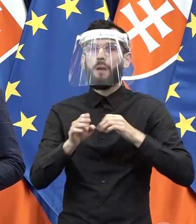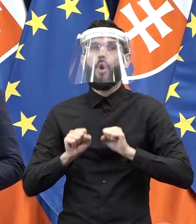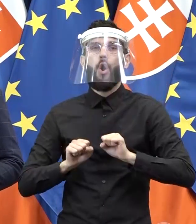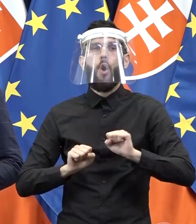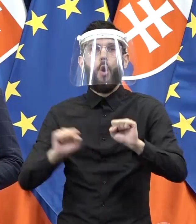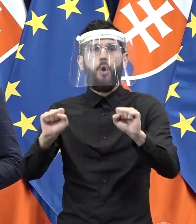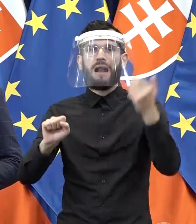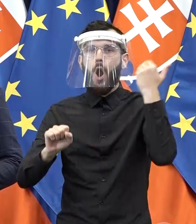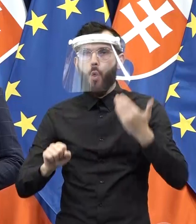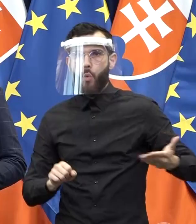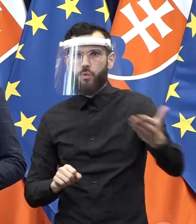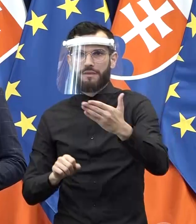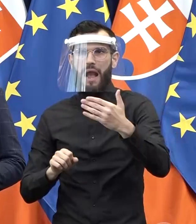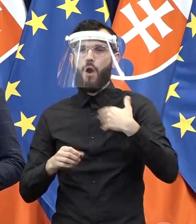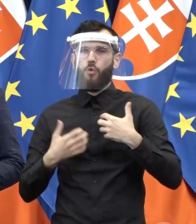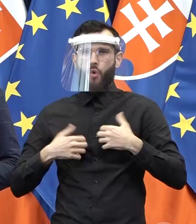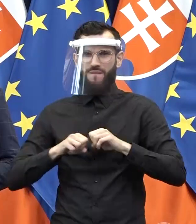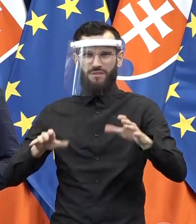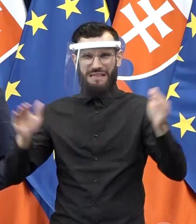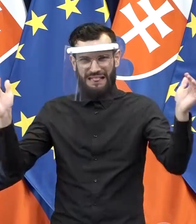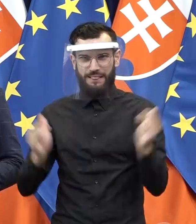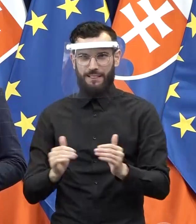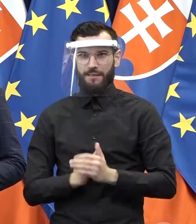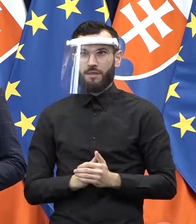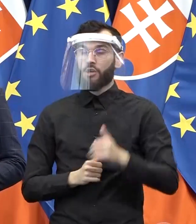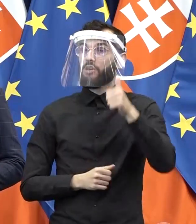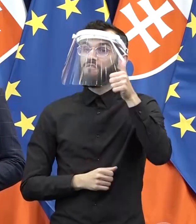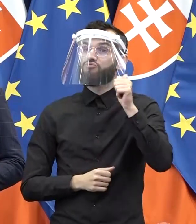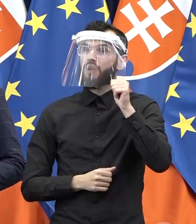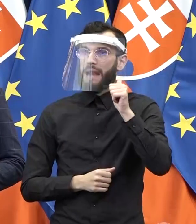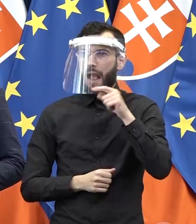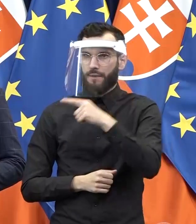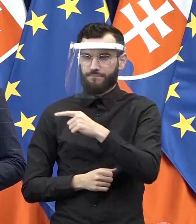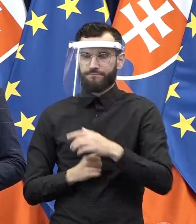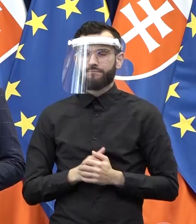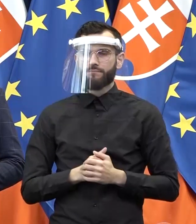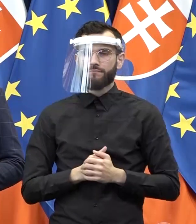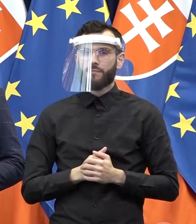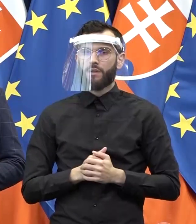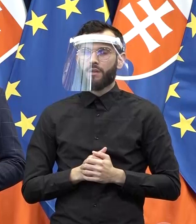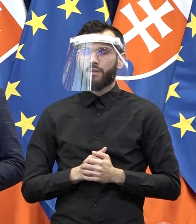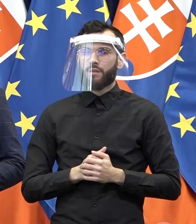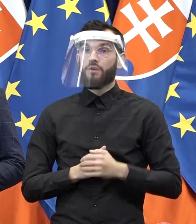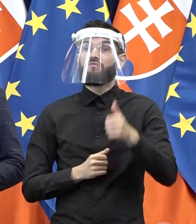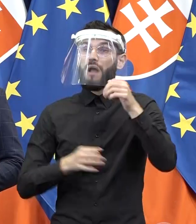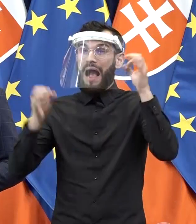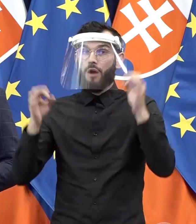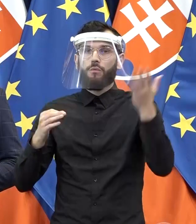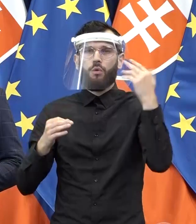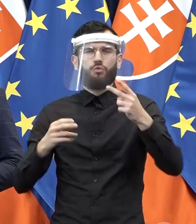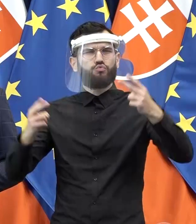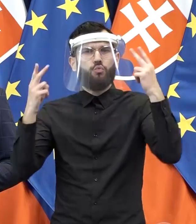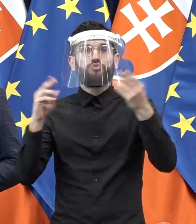obyvateľstvo pred šírením nákazí. Včerajší deň sme rokovali, však hovoril celý čas o tom pán premiér, práve o tých